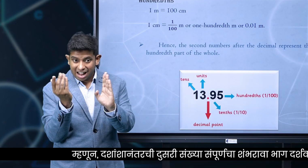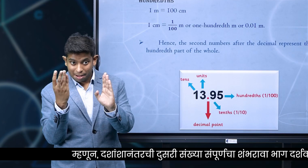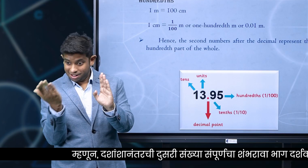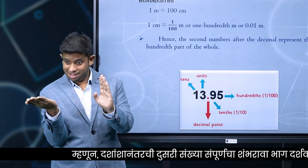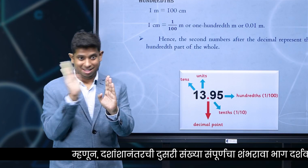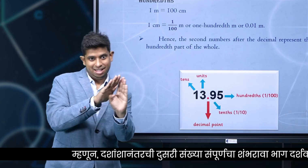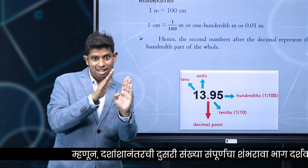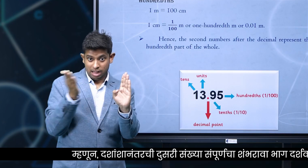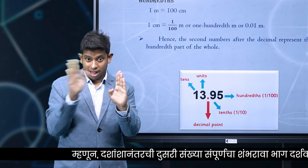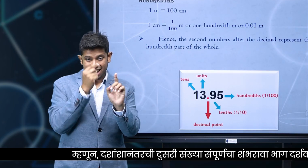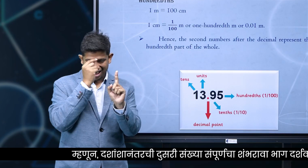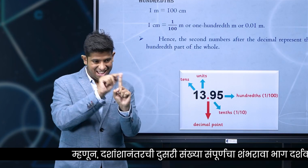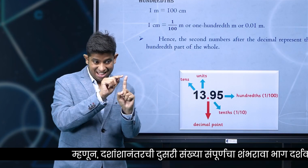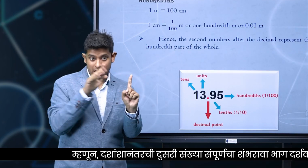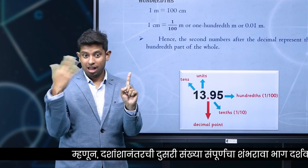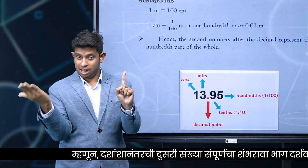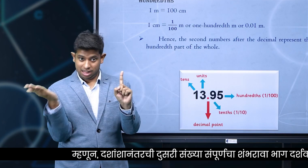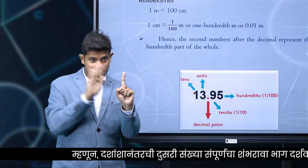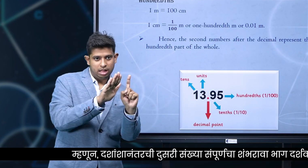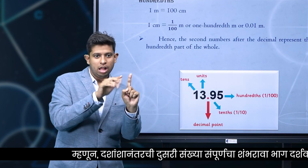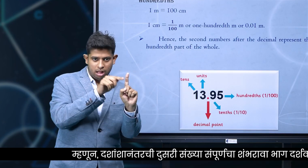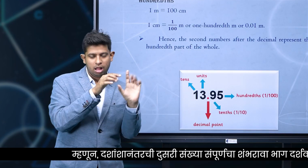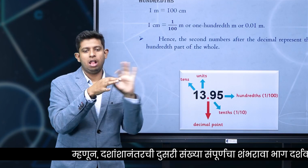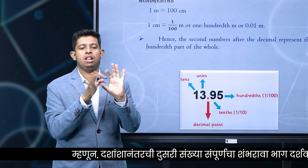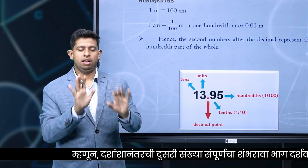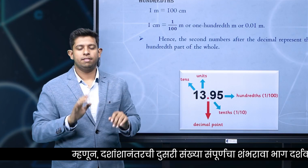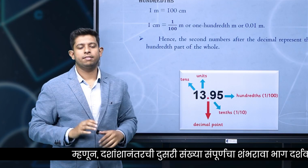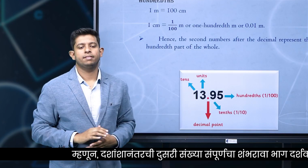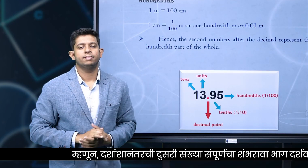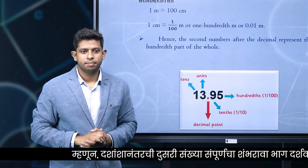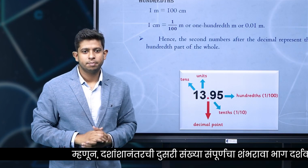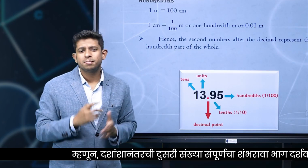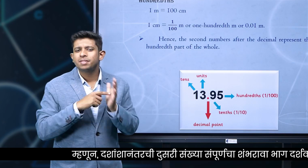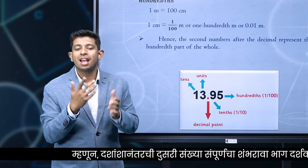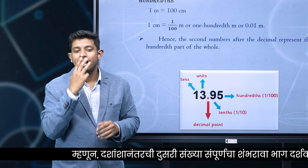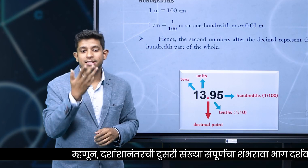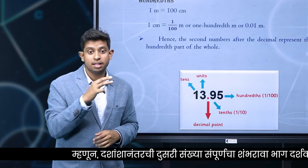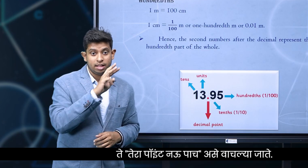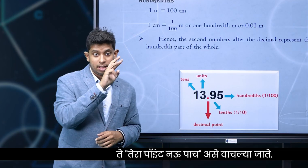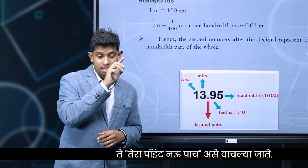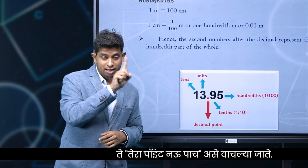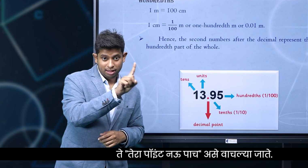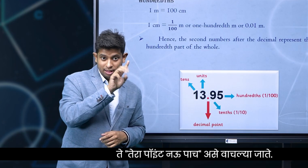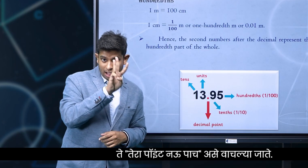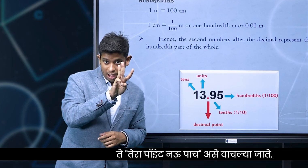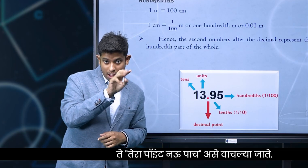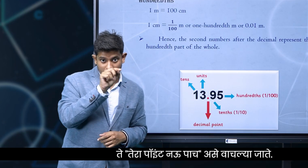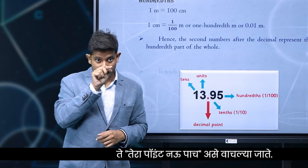म्हणून दशांशानंतरची दुसरी संख्या संपूर्णाचा 100वा भाग दर्शवते. ते